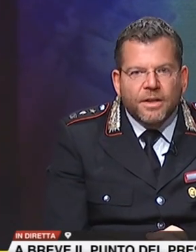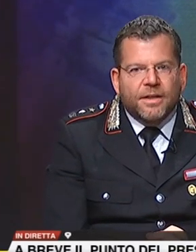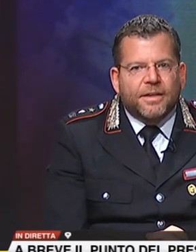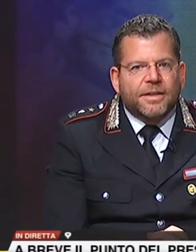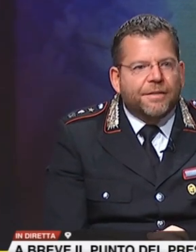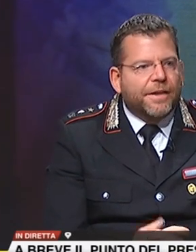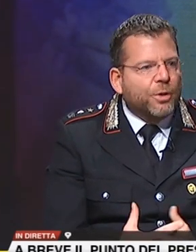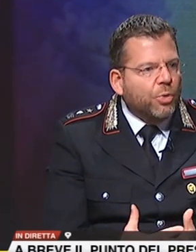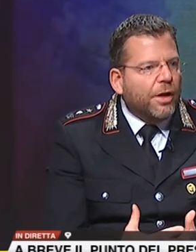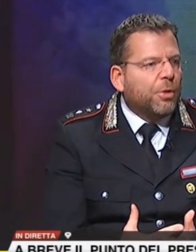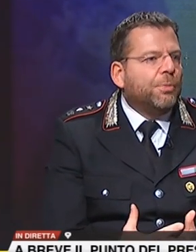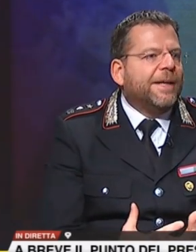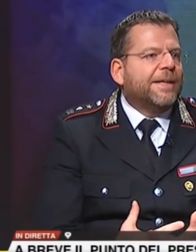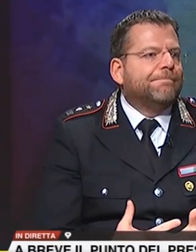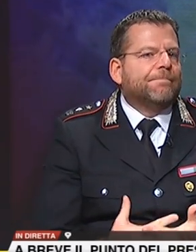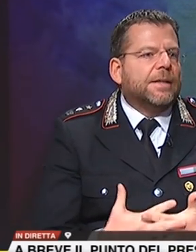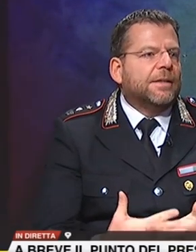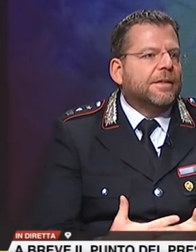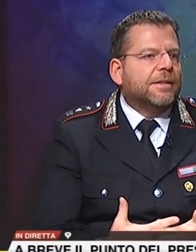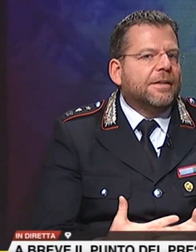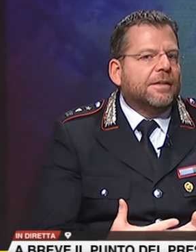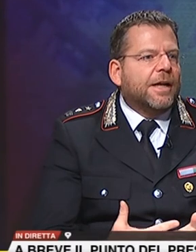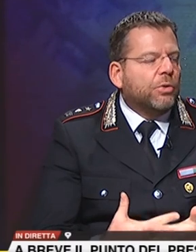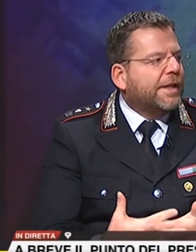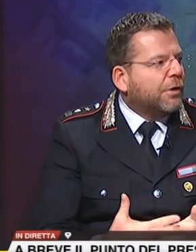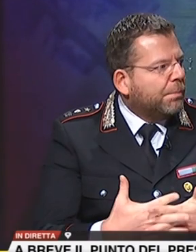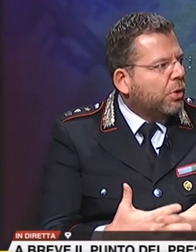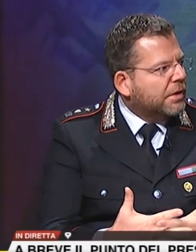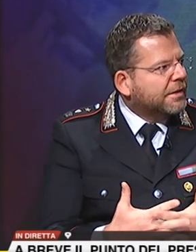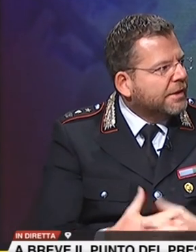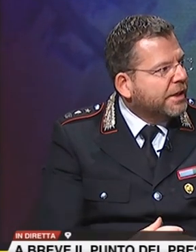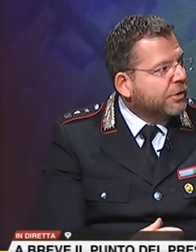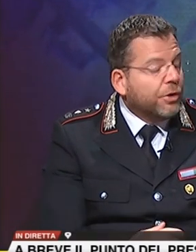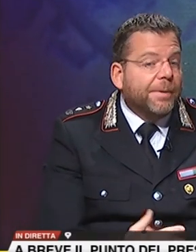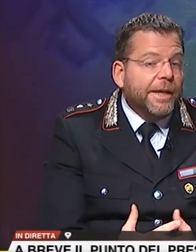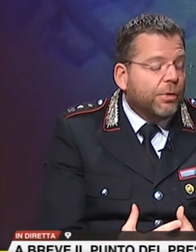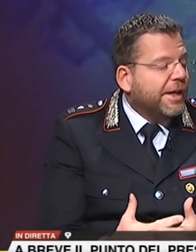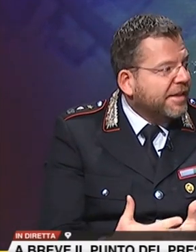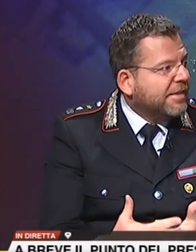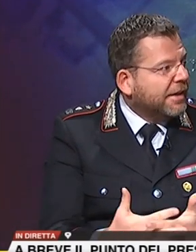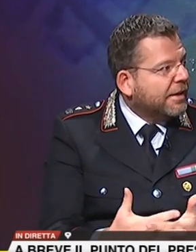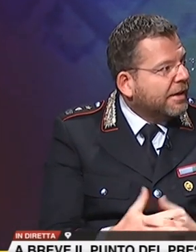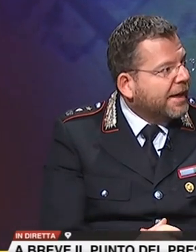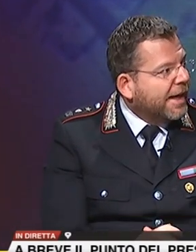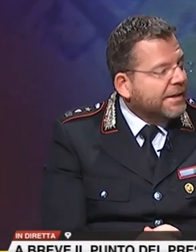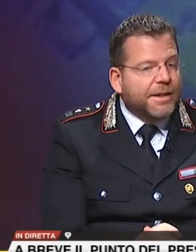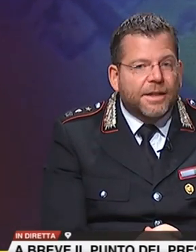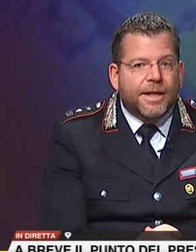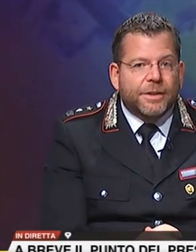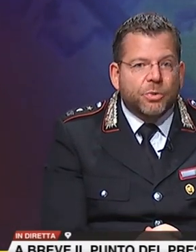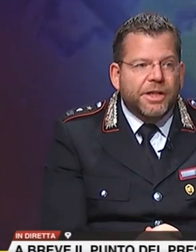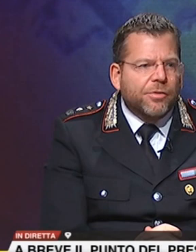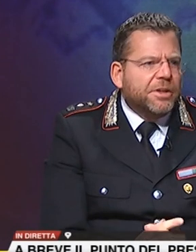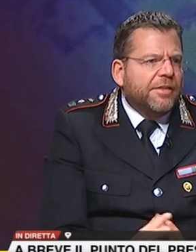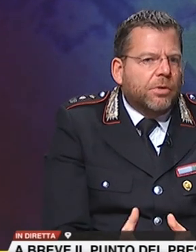tempo interveniamo a scuola, proprio per raccontare un po' di quelli che sono i pericoli e i rischi